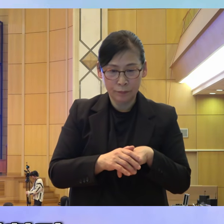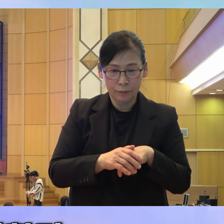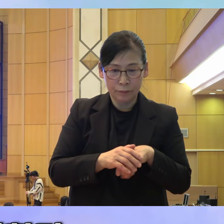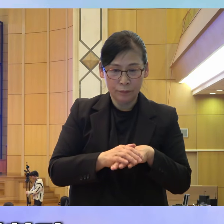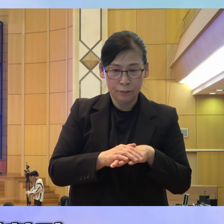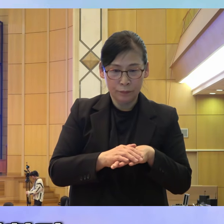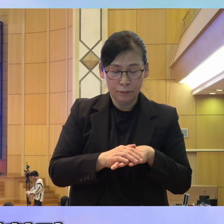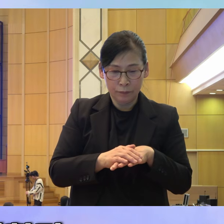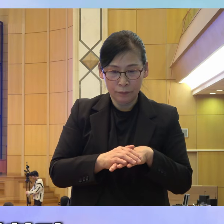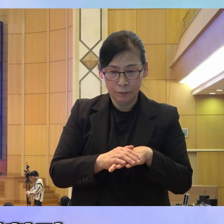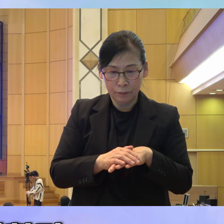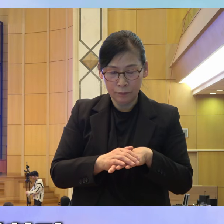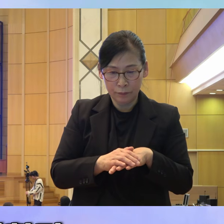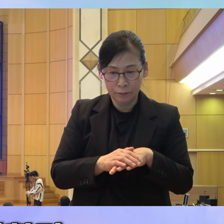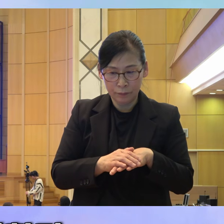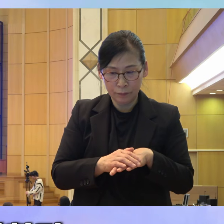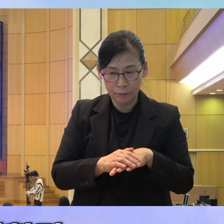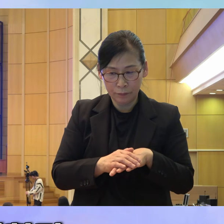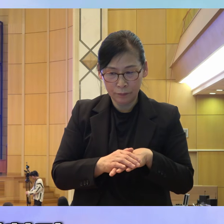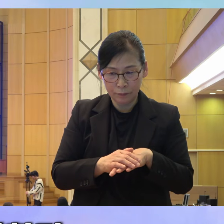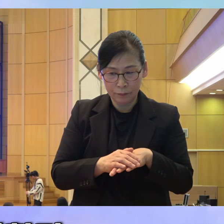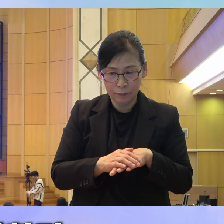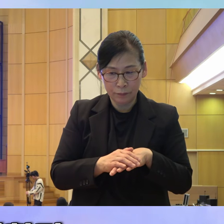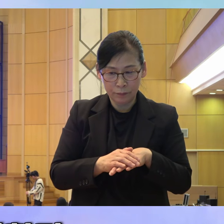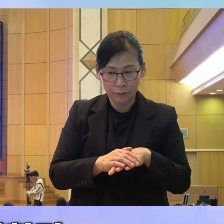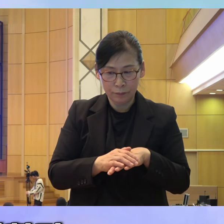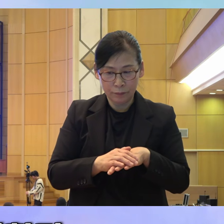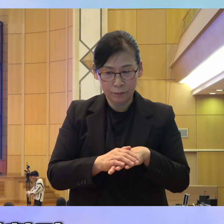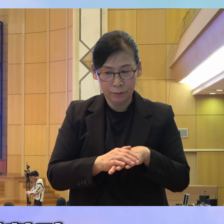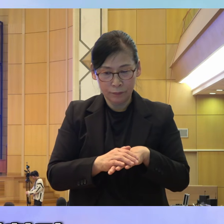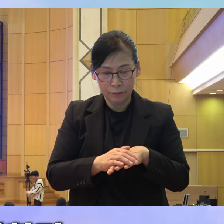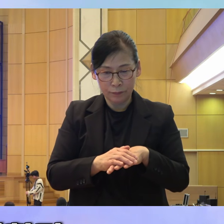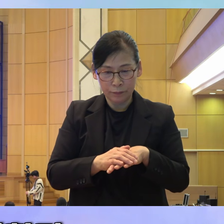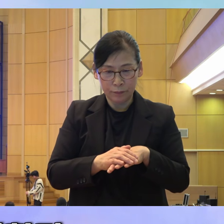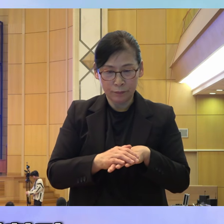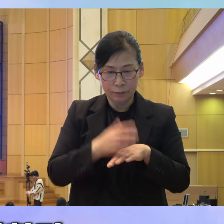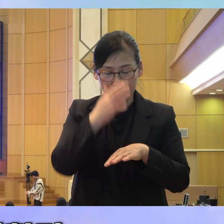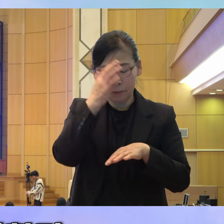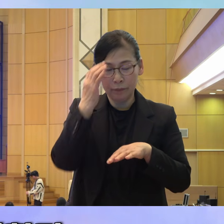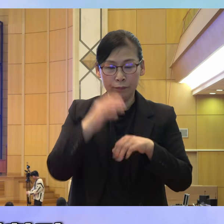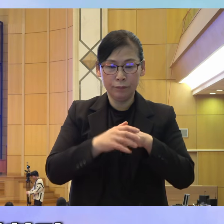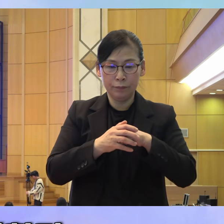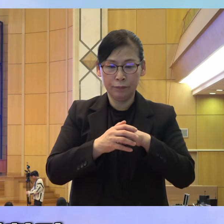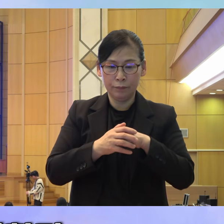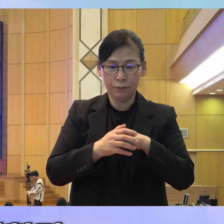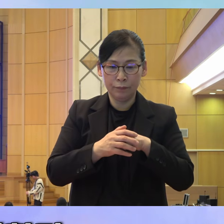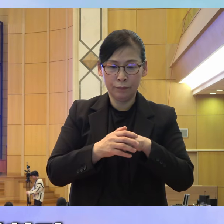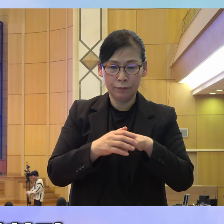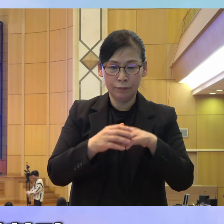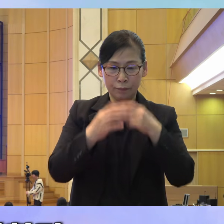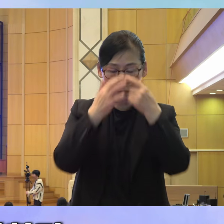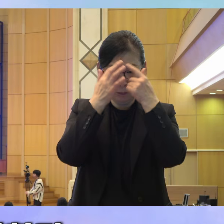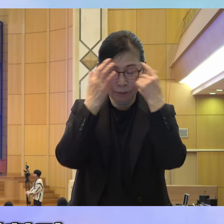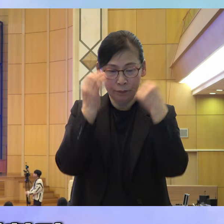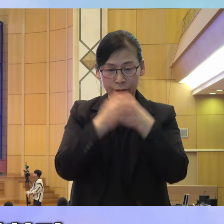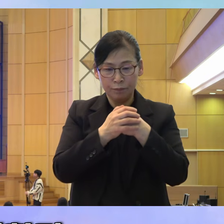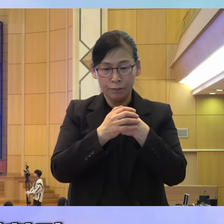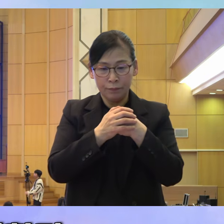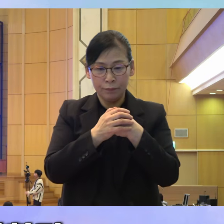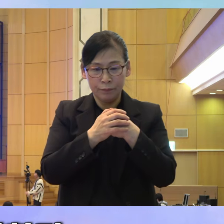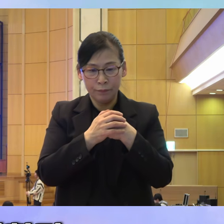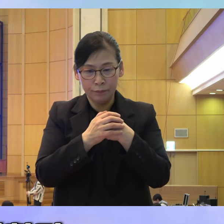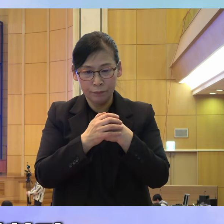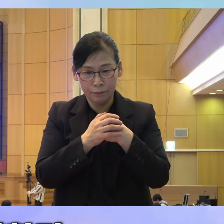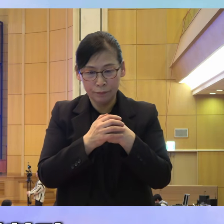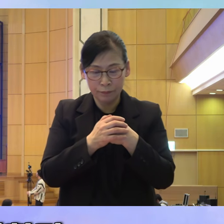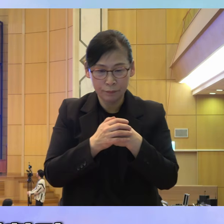예배만 있습니다. 나머지 없습니다. 계시록 영상 예배만 있습니다. 새로 나온 분들은 예배 마치고